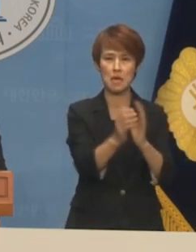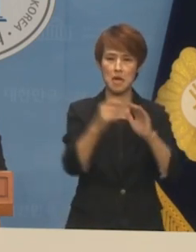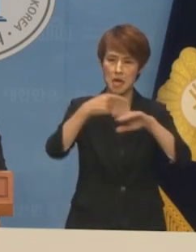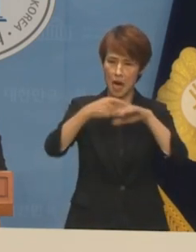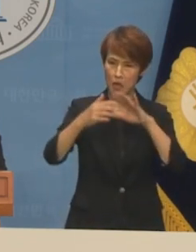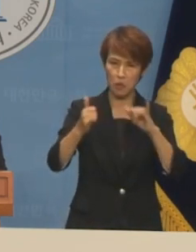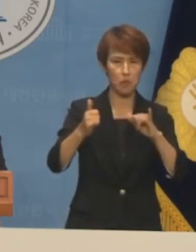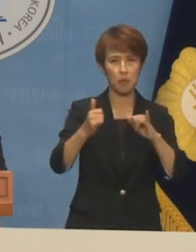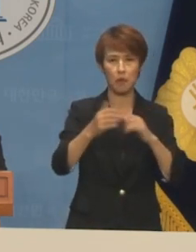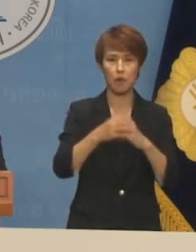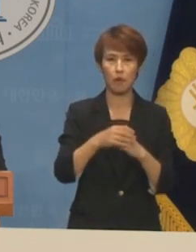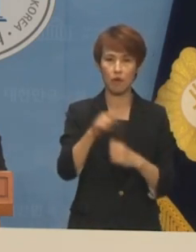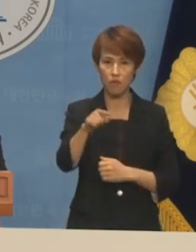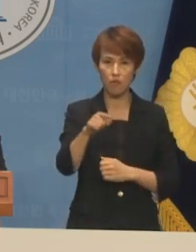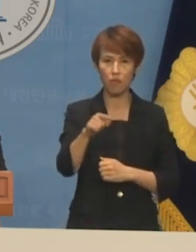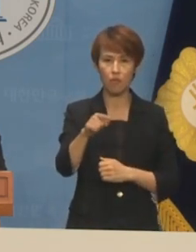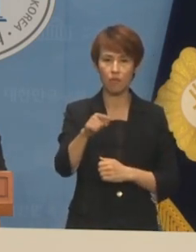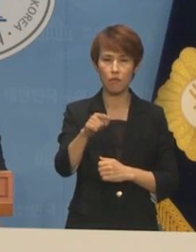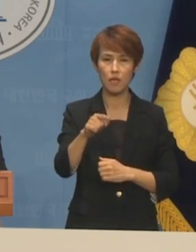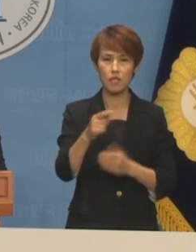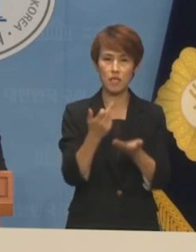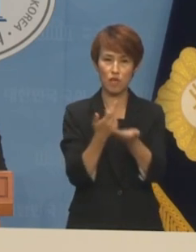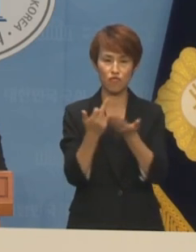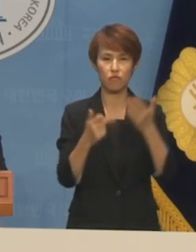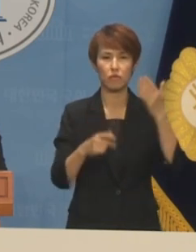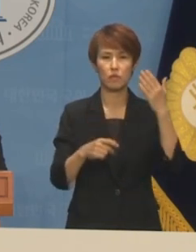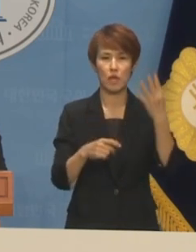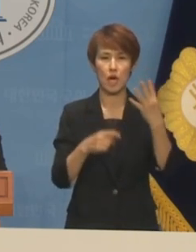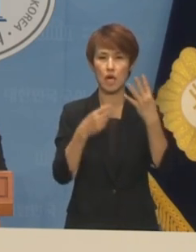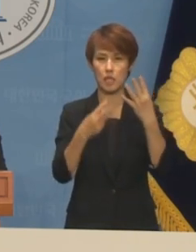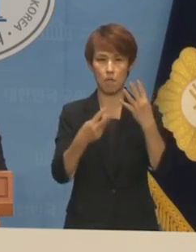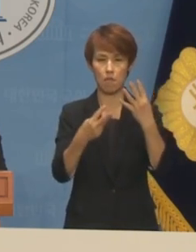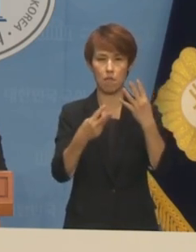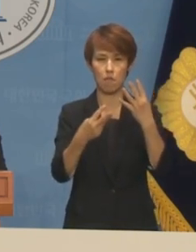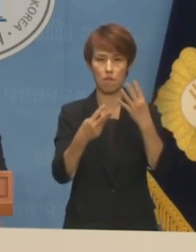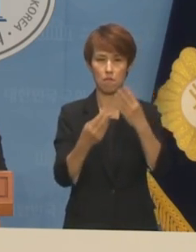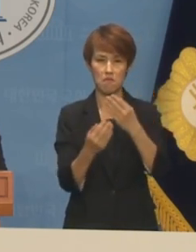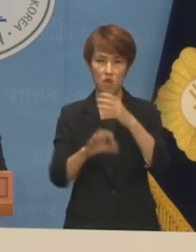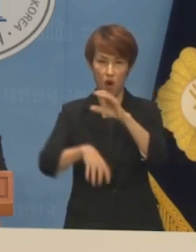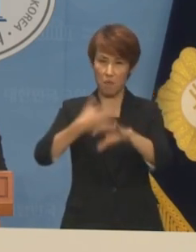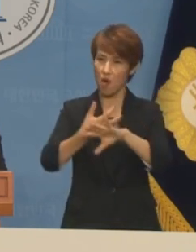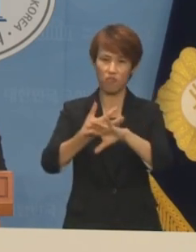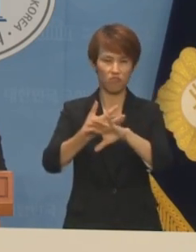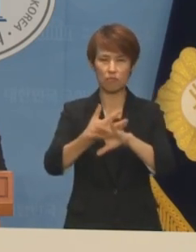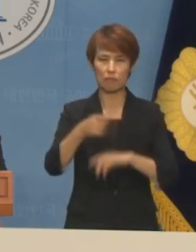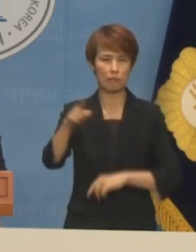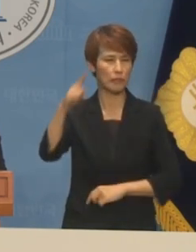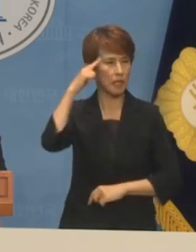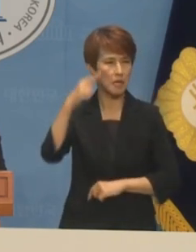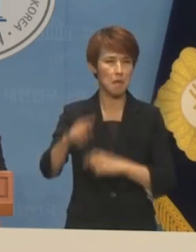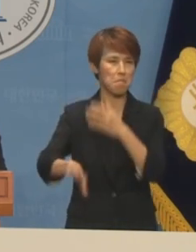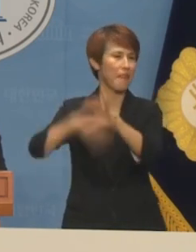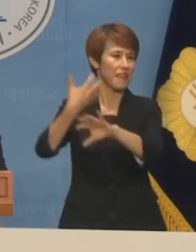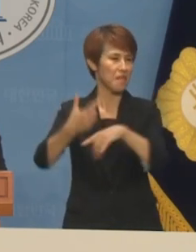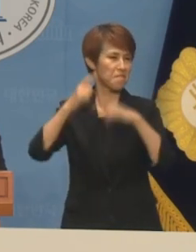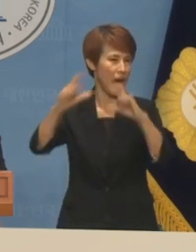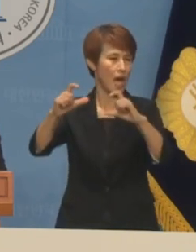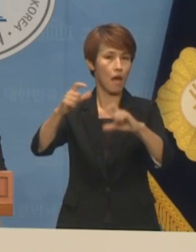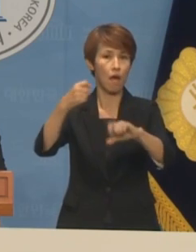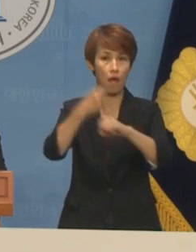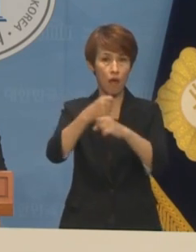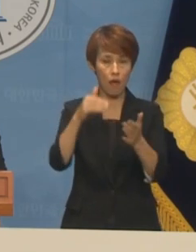없다며 제주 4.3 출병을 거부한 14연대 군인들의 행위를 반란으로 결론을 내려놓고